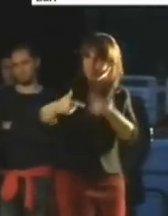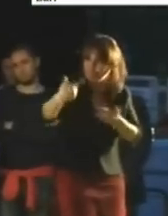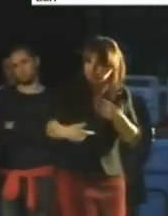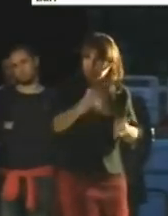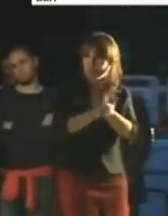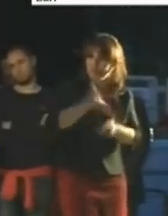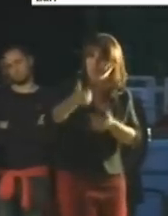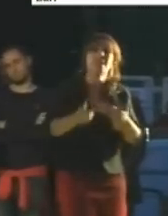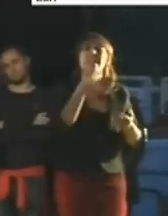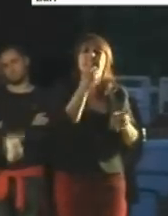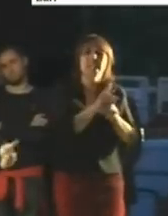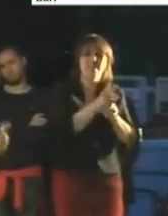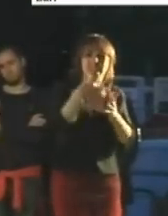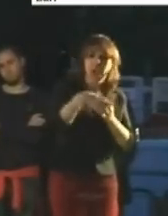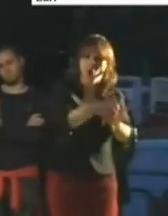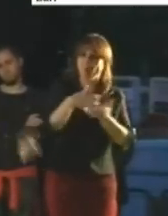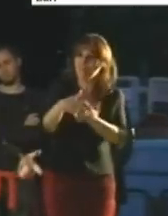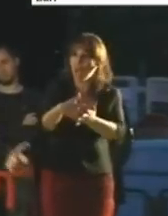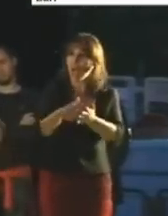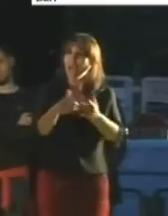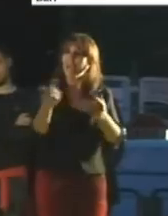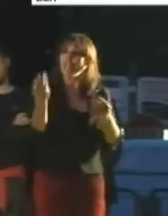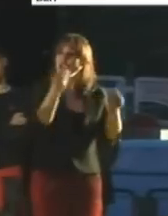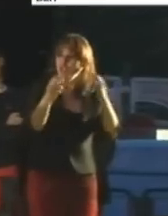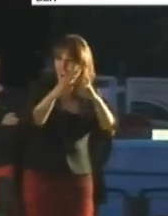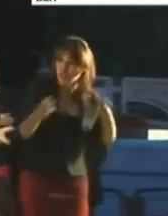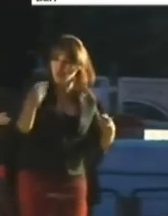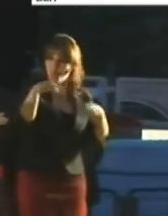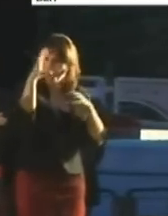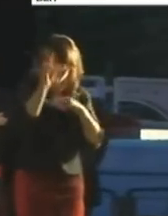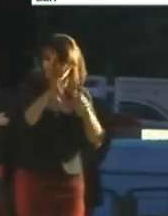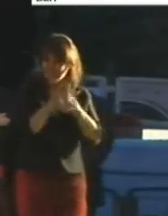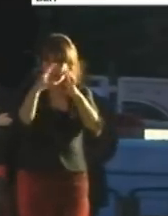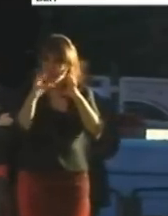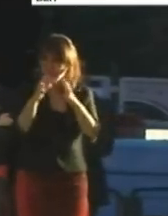incredibile? Investono innovazione, università, piccola impresa,